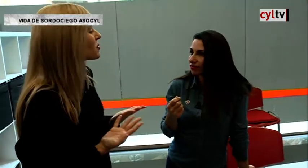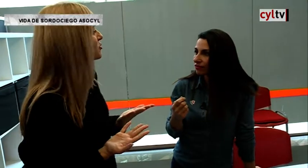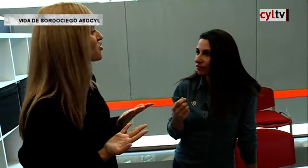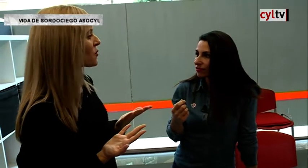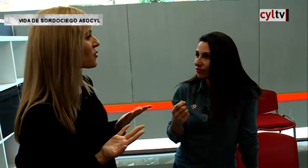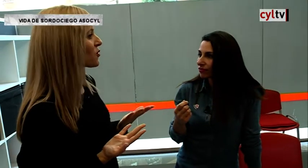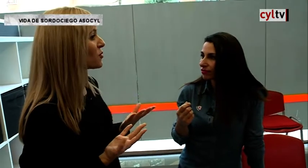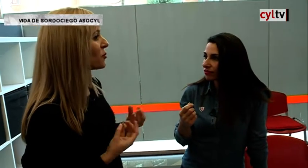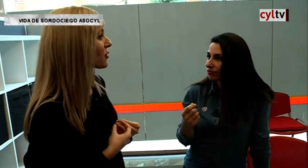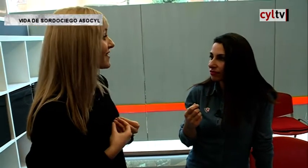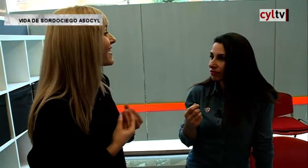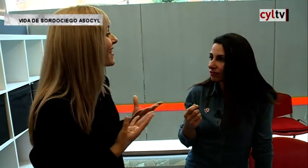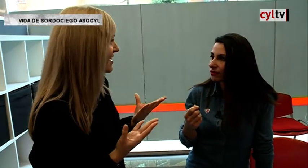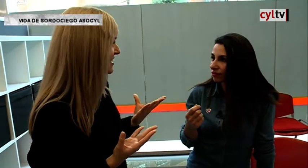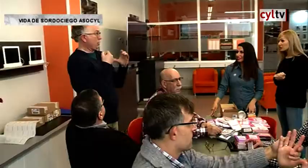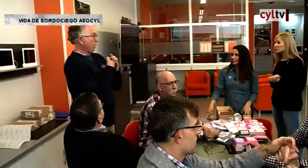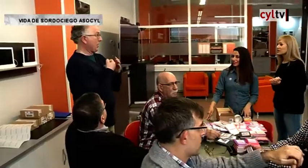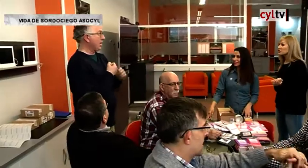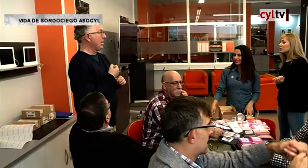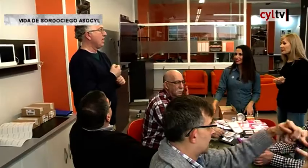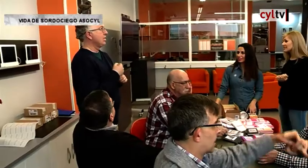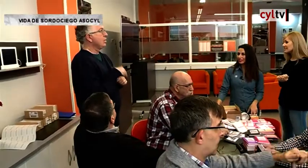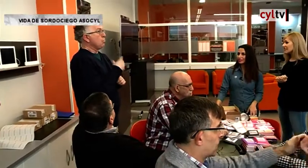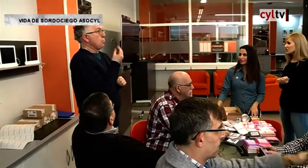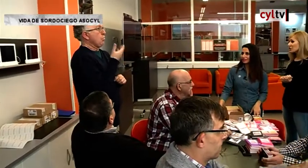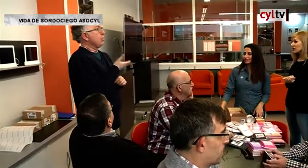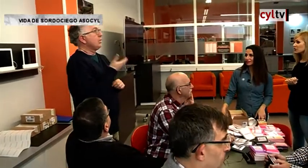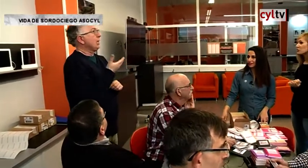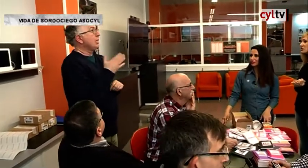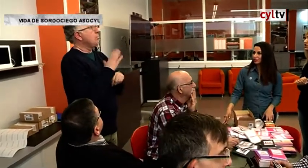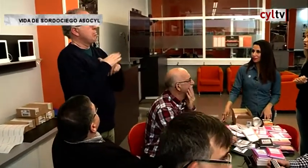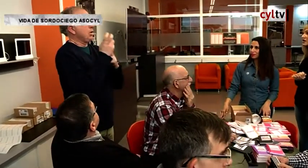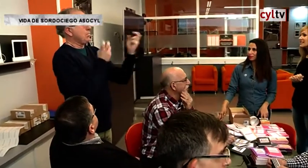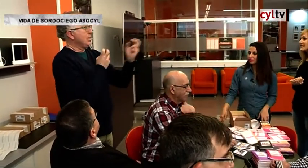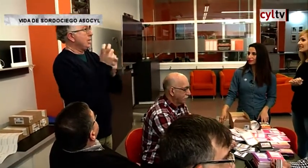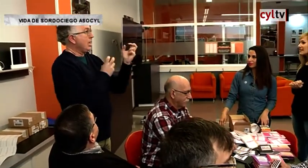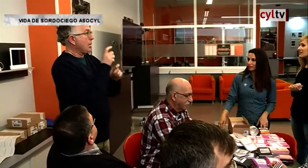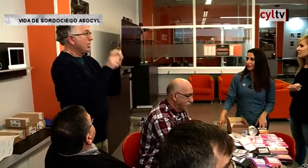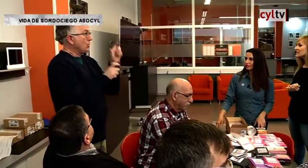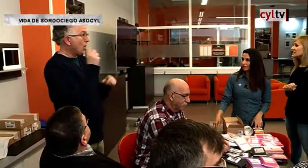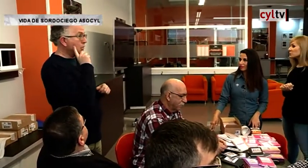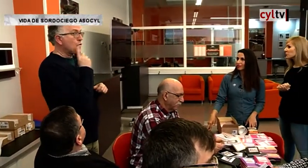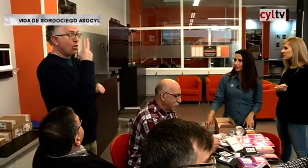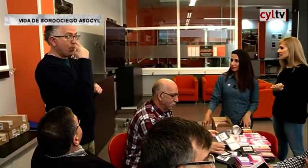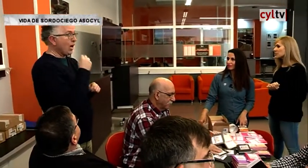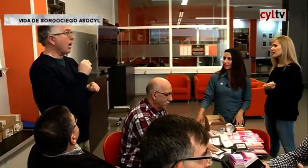sabemos cómo poder llegar a ellas. Como puedes comprobar, que es la Asociación de Personas Sordociegas de Castilla y León, es muy importante para las